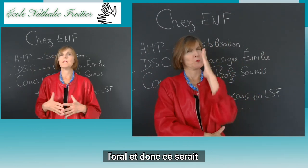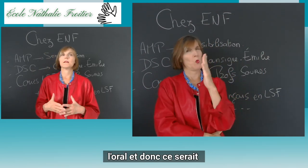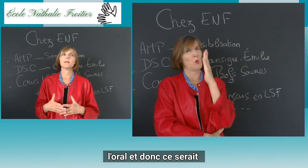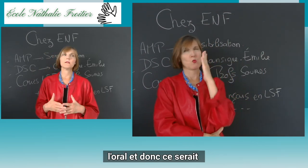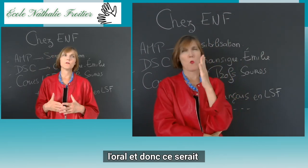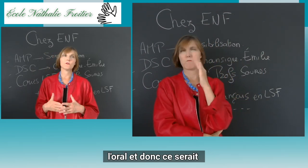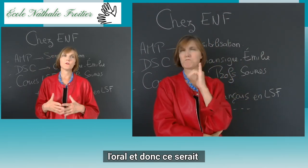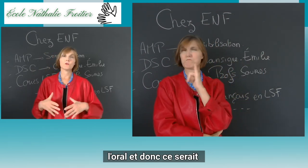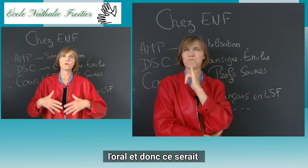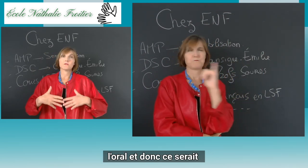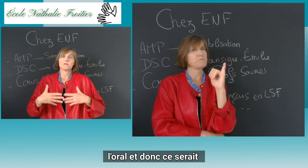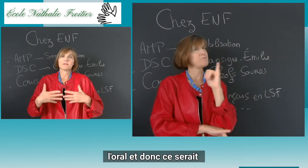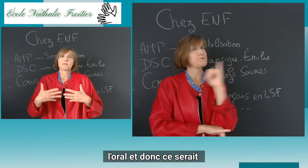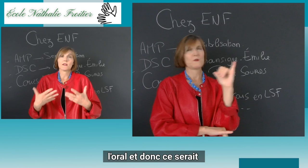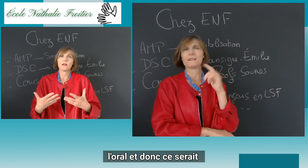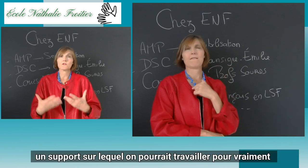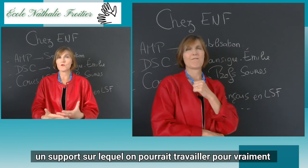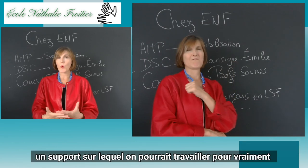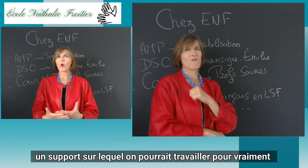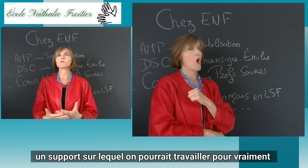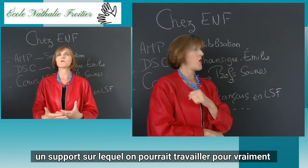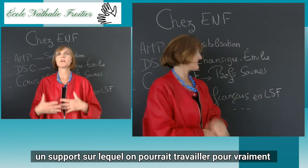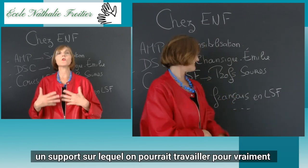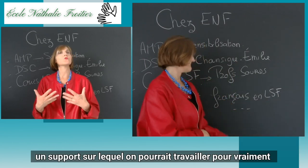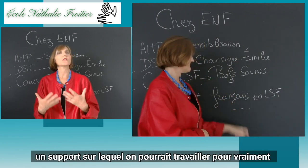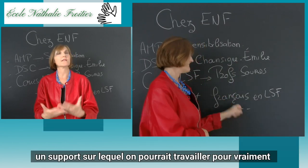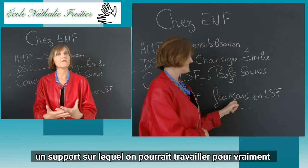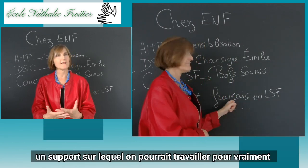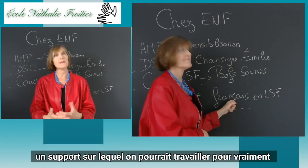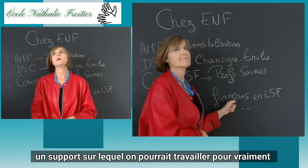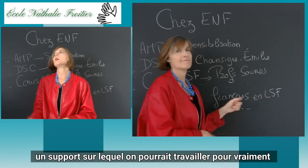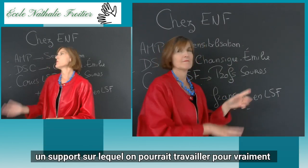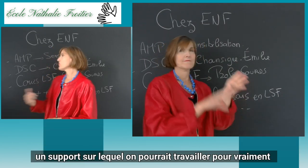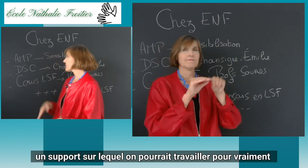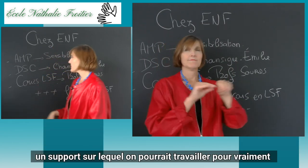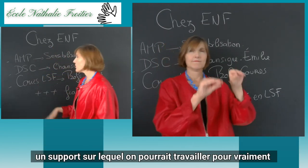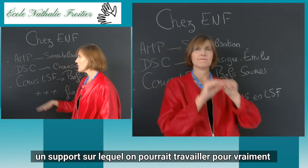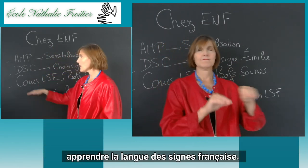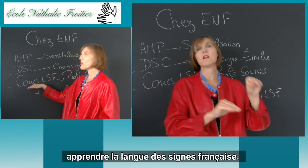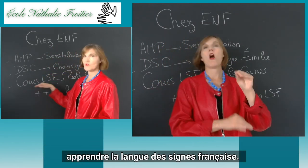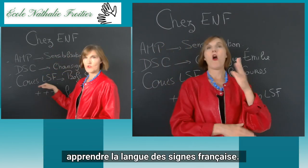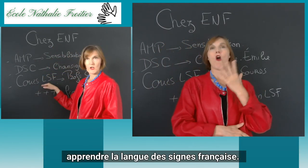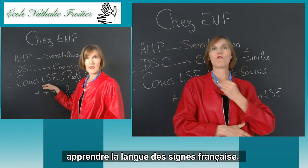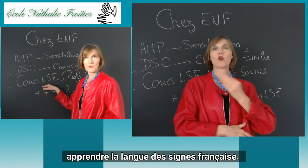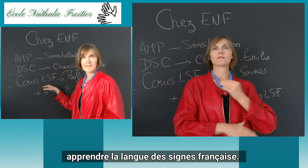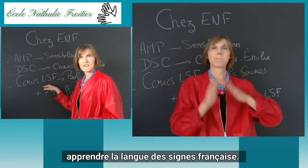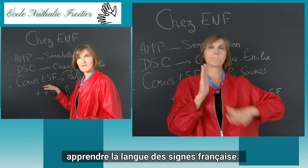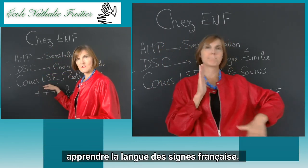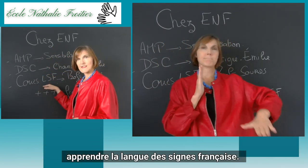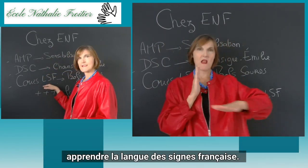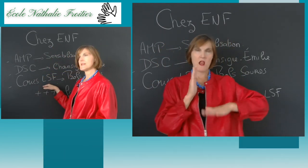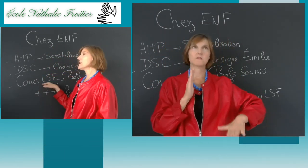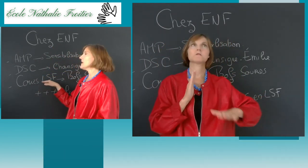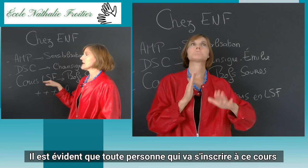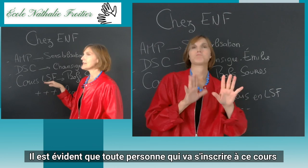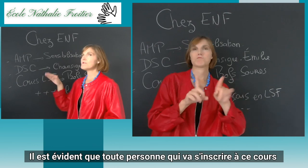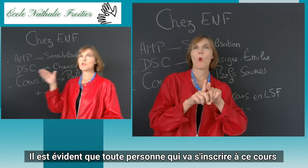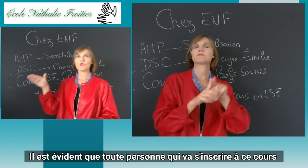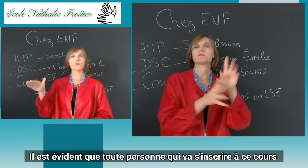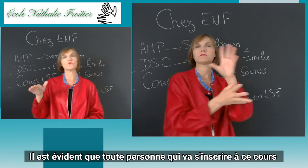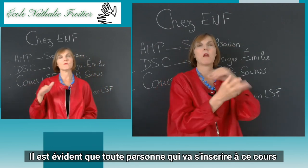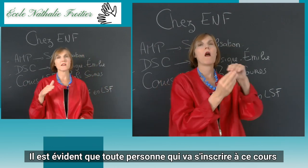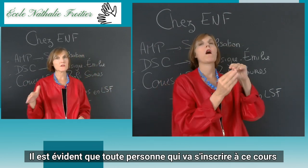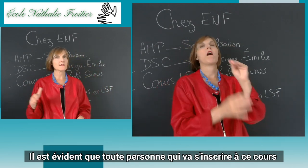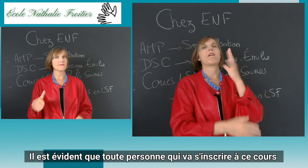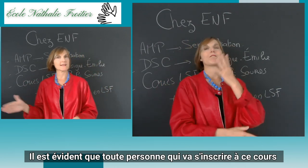'oral et donc ça serait un support sur lequel on pourrait travailler pour vraiment apprendre la langue des signes française il est